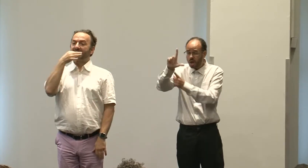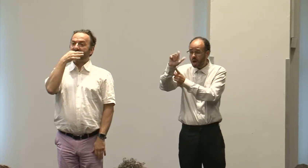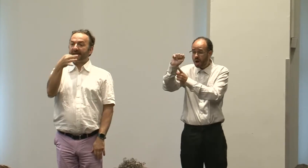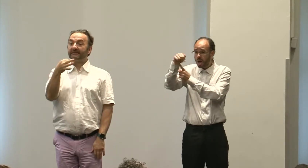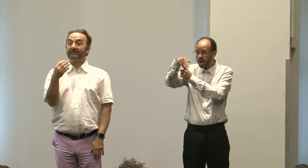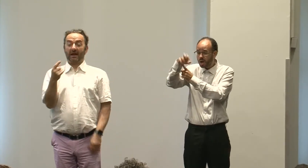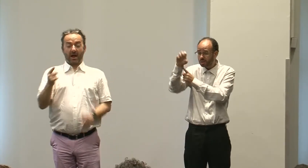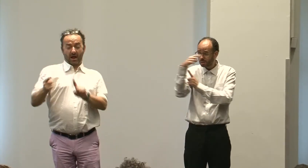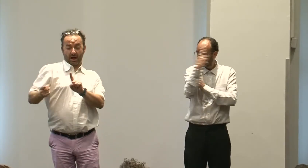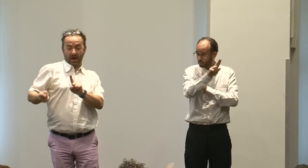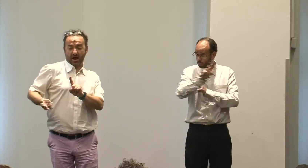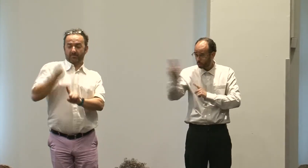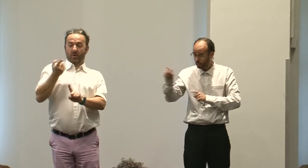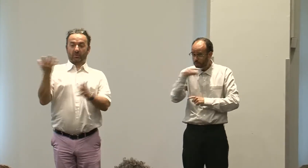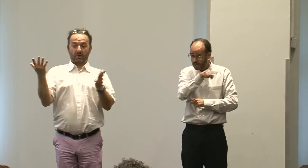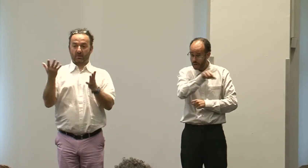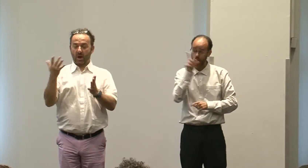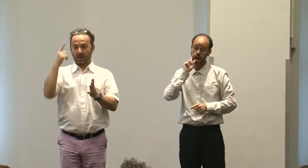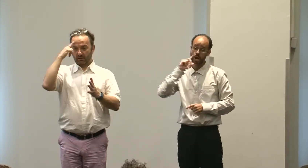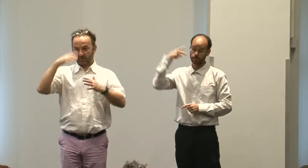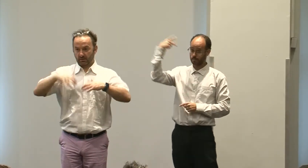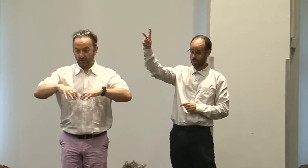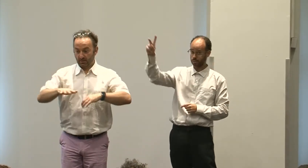Um pesquisador muito famoso,